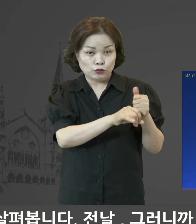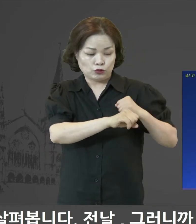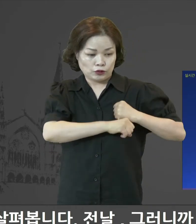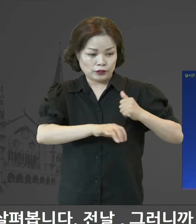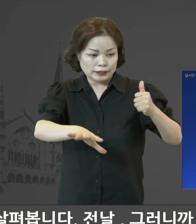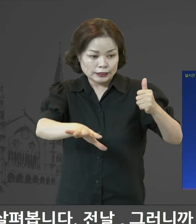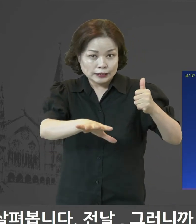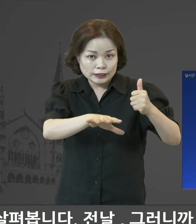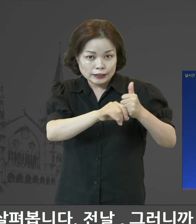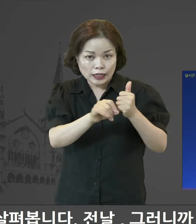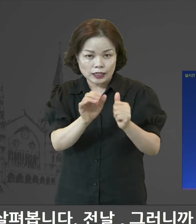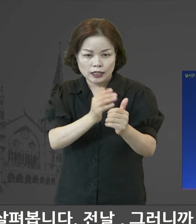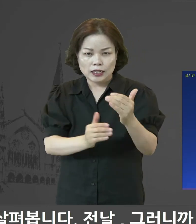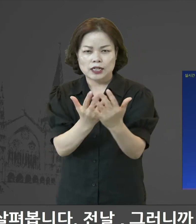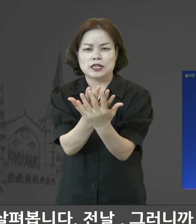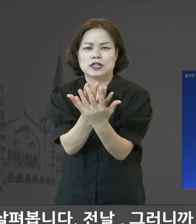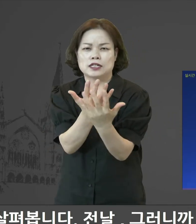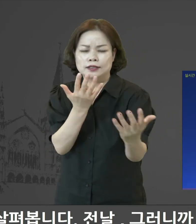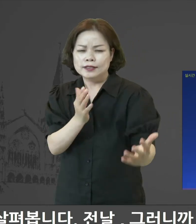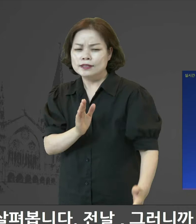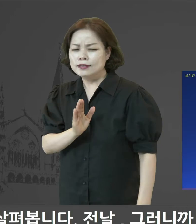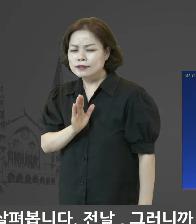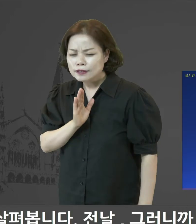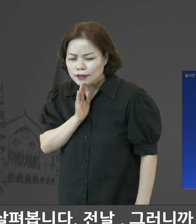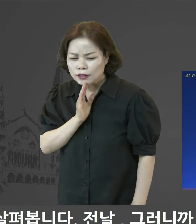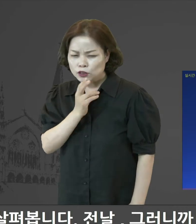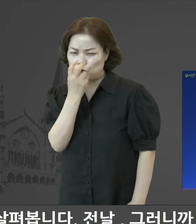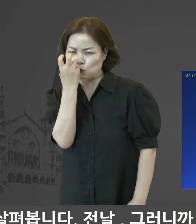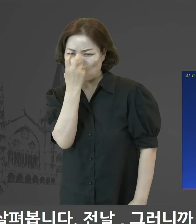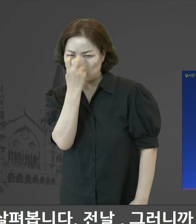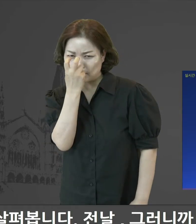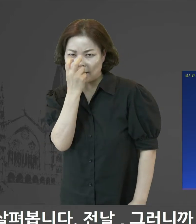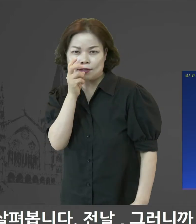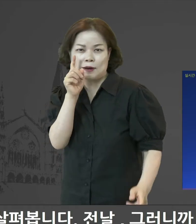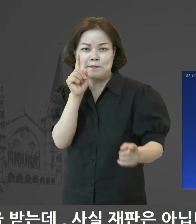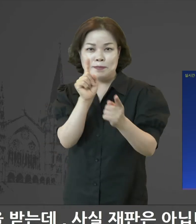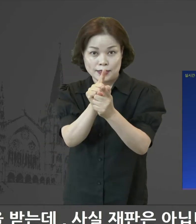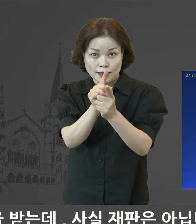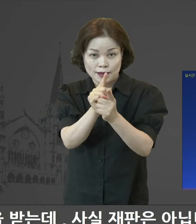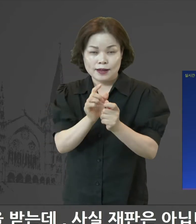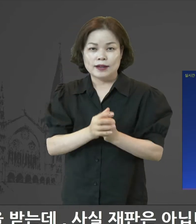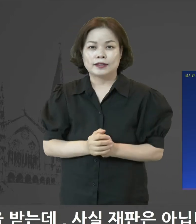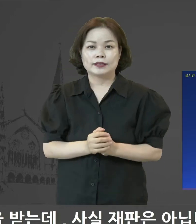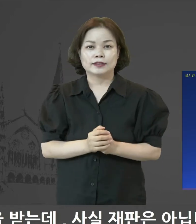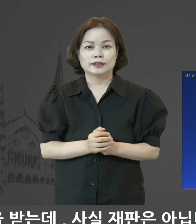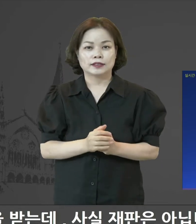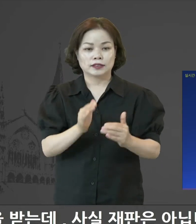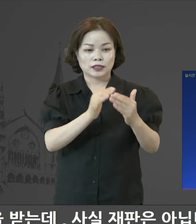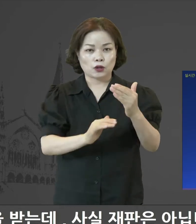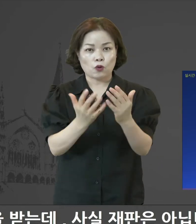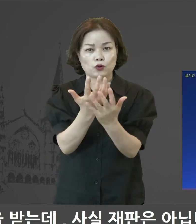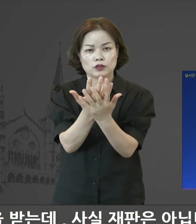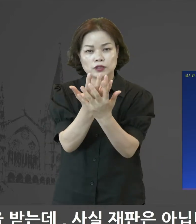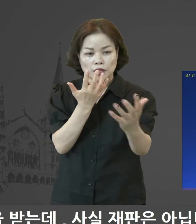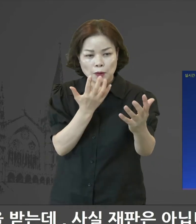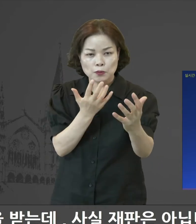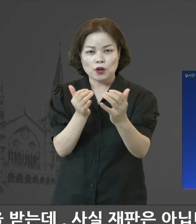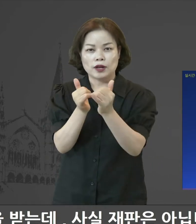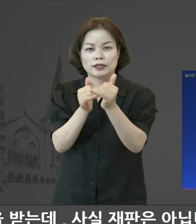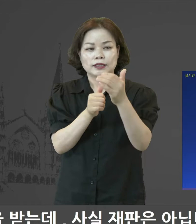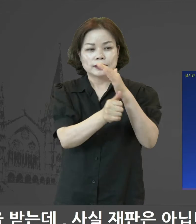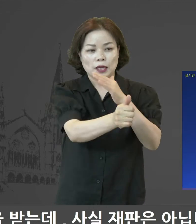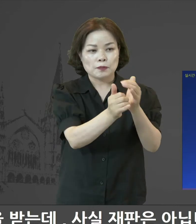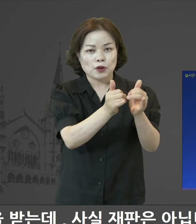소집해가지고 진상을 조사하려는 그런 만남이었습니다. 그래서 공회 대표하는 사람들과